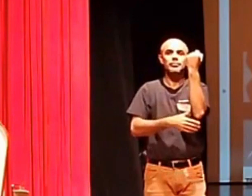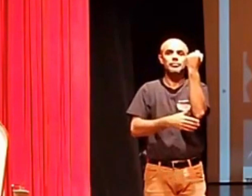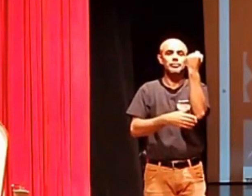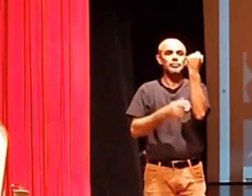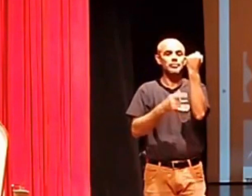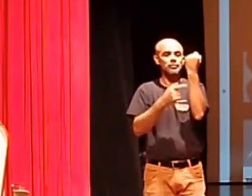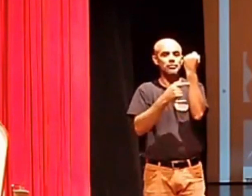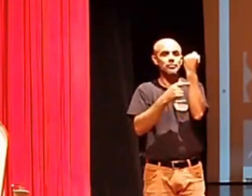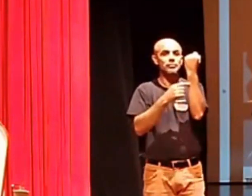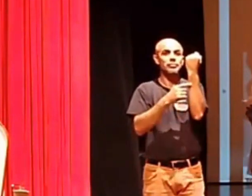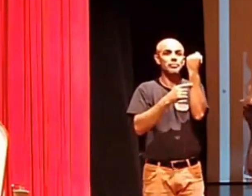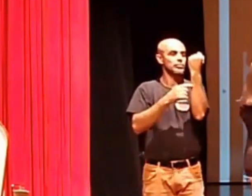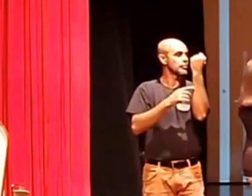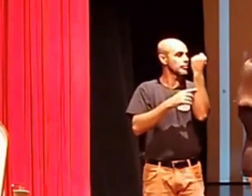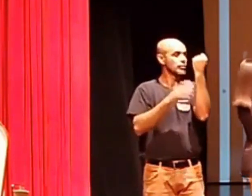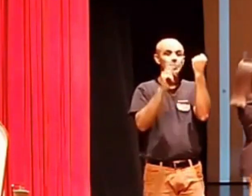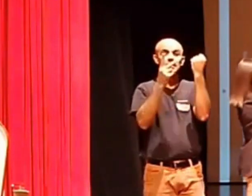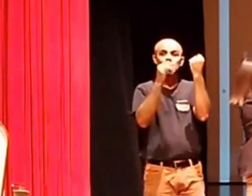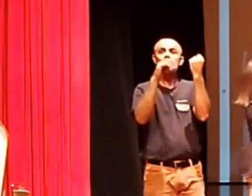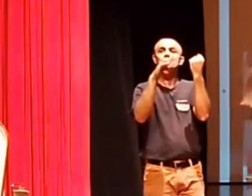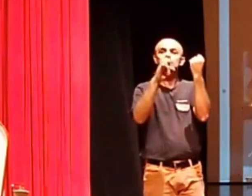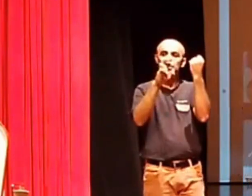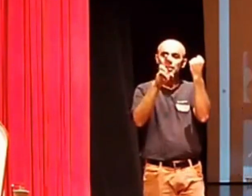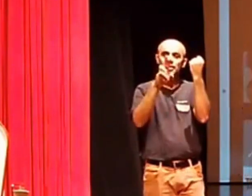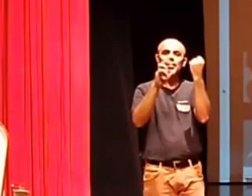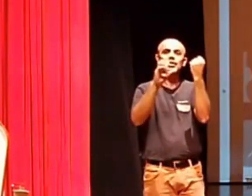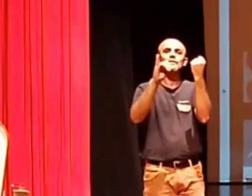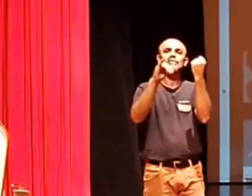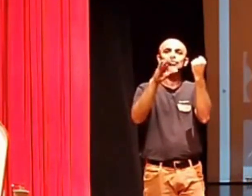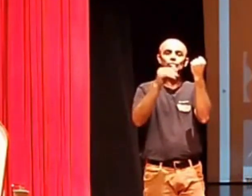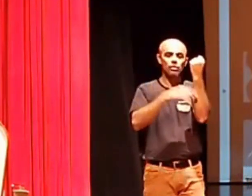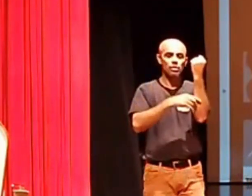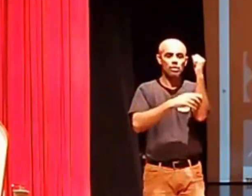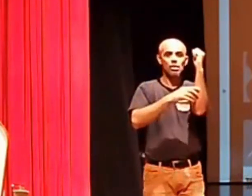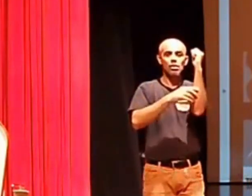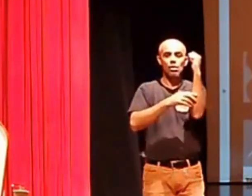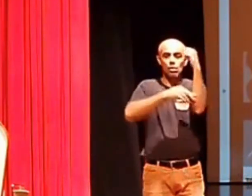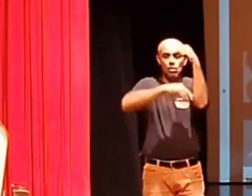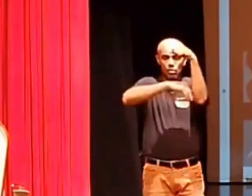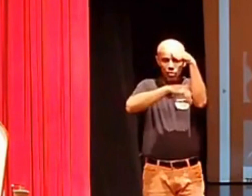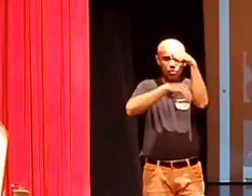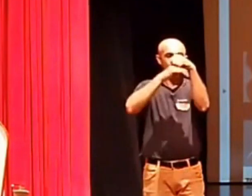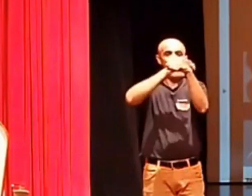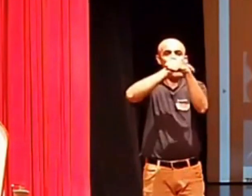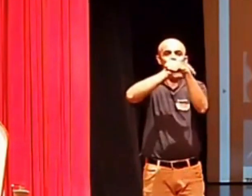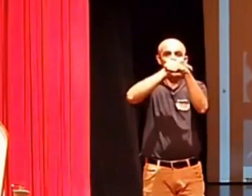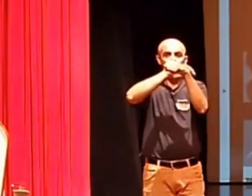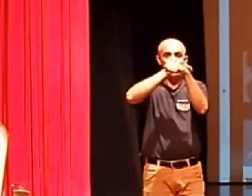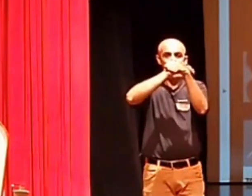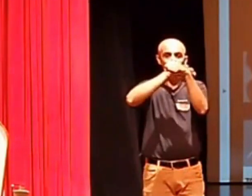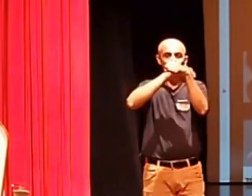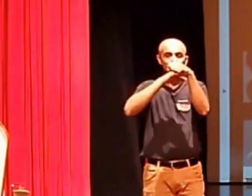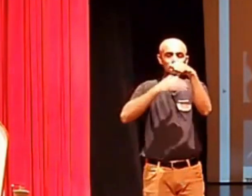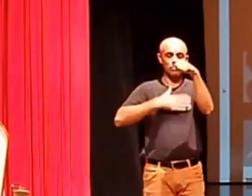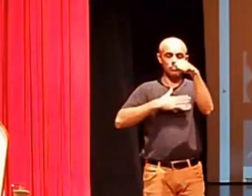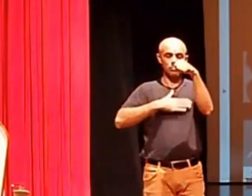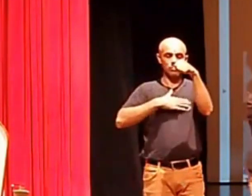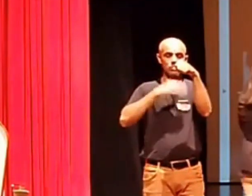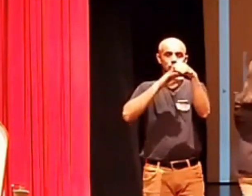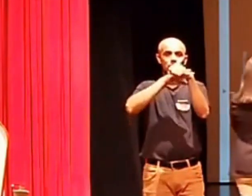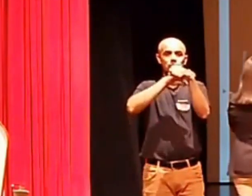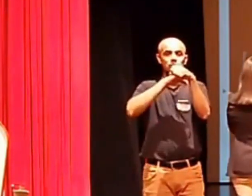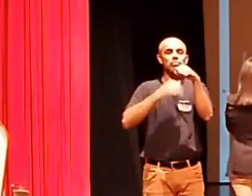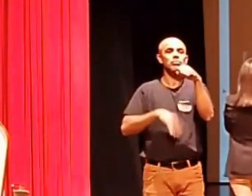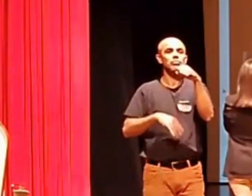uma hipercifose, a foto do meio, né? Então é aquela curvatura da torácica aqui bem acentuada.